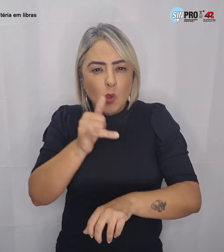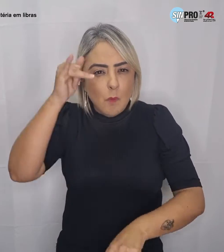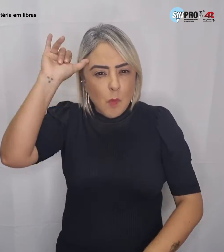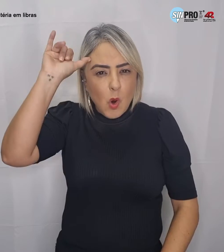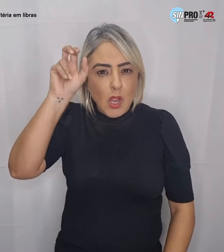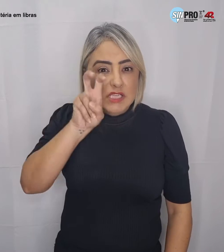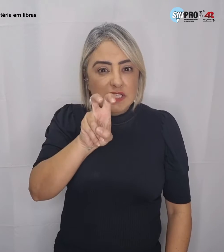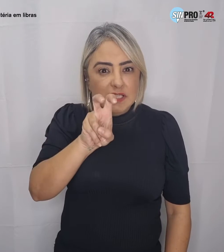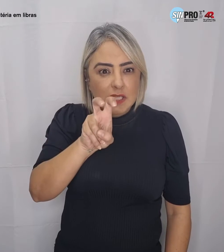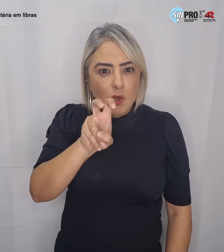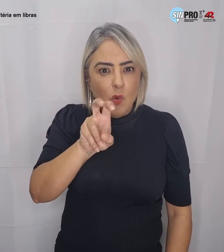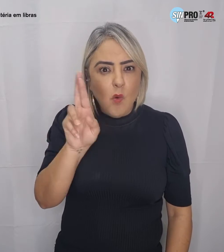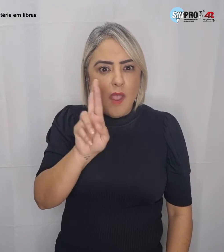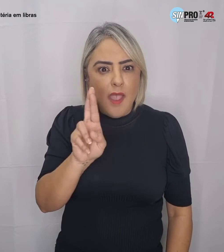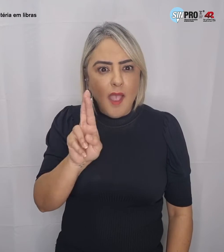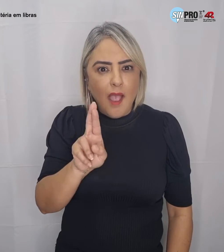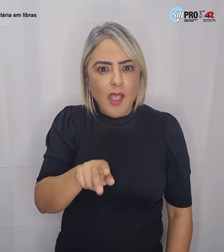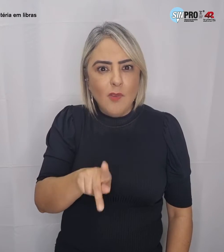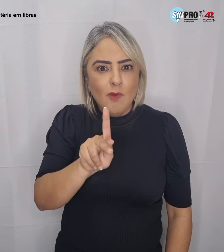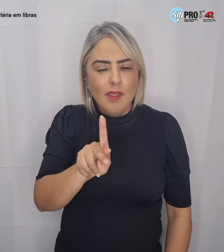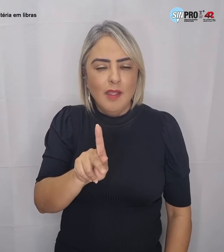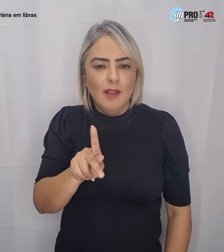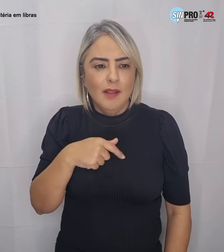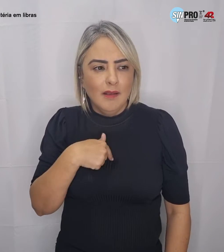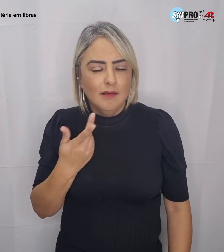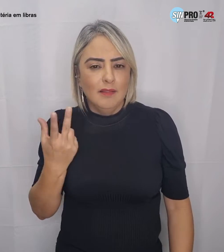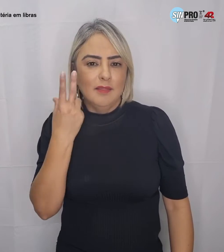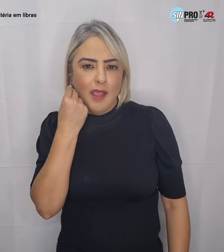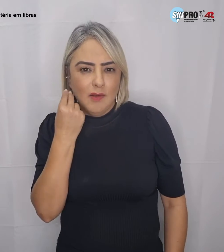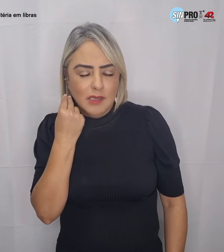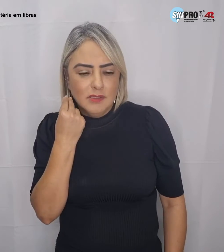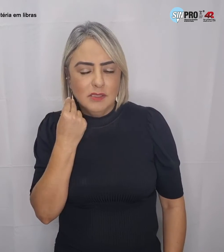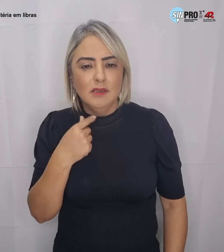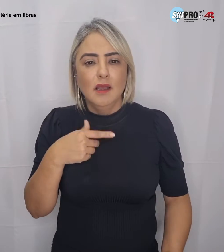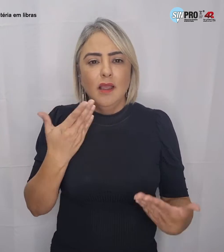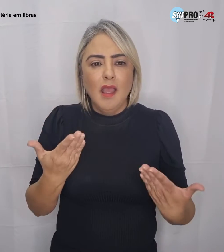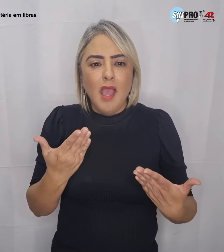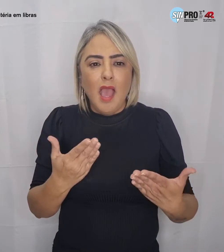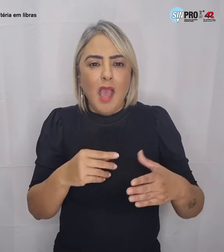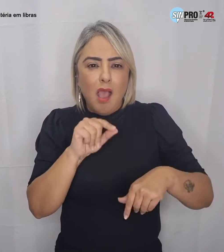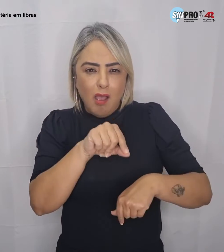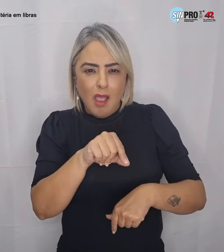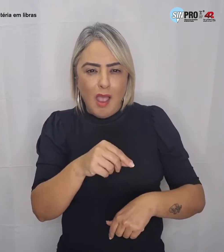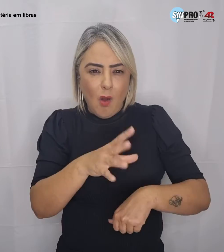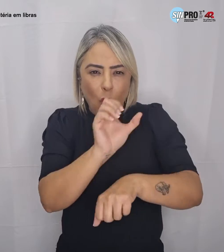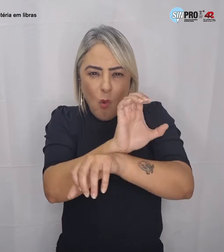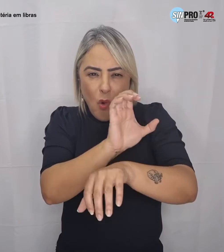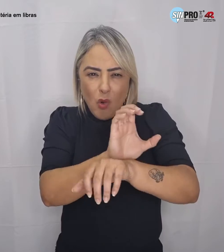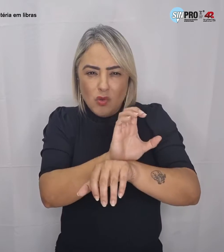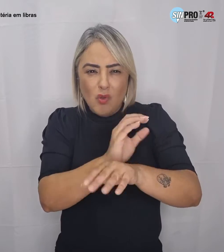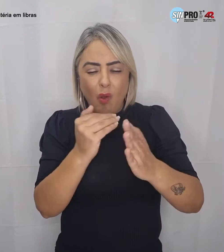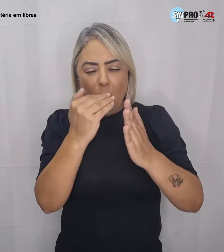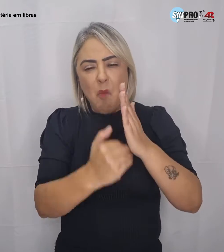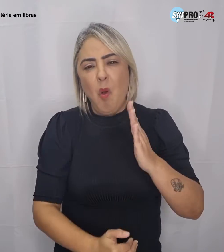,00 o quilo em Taguatinga. O item é classificado como subproduto alimentício.